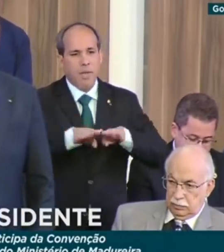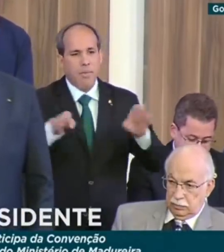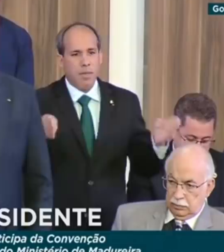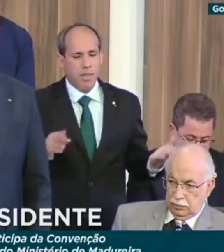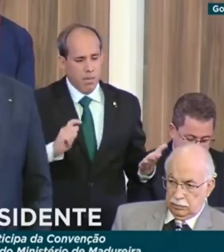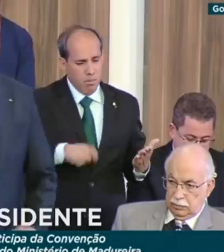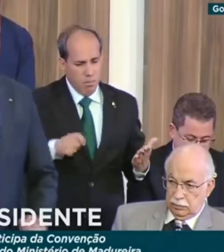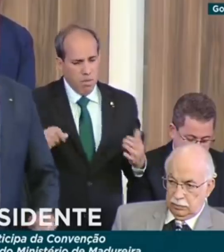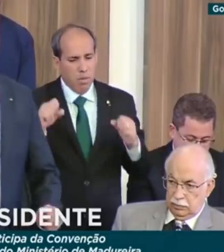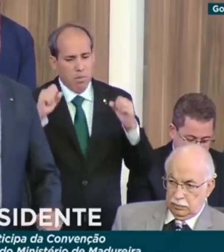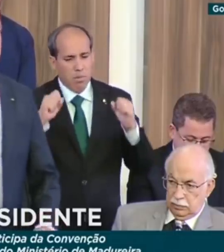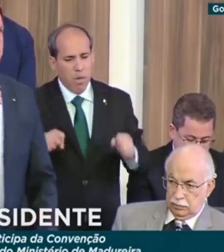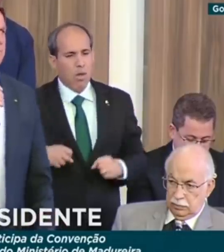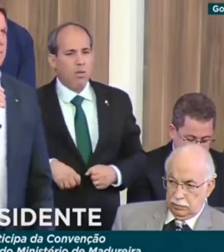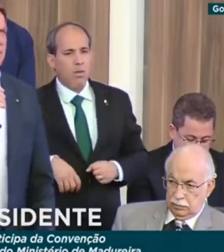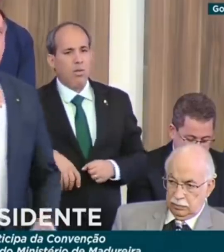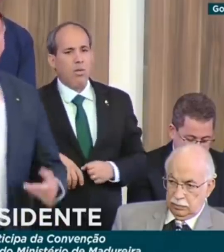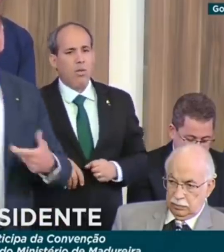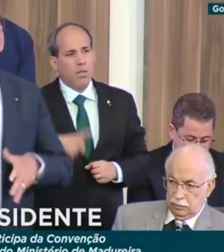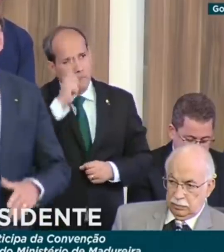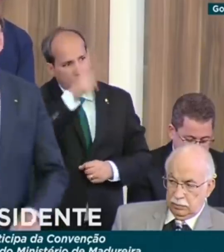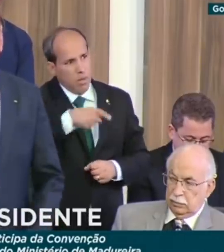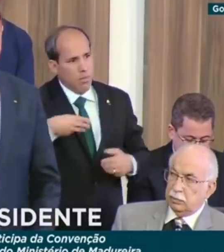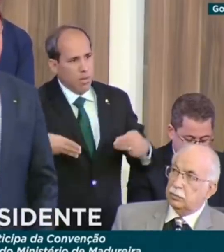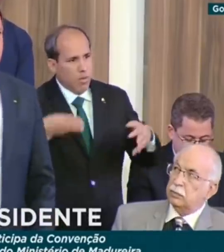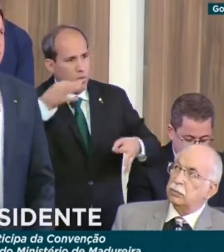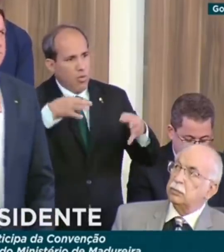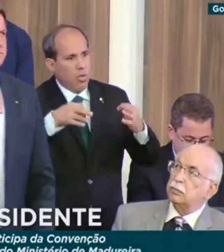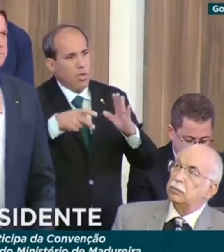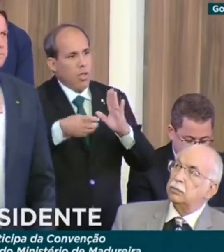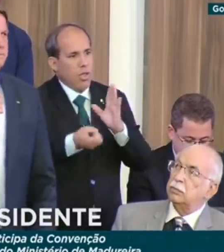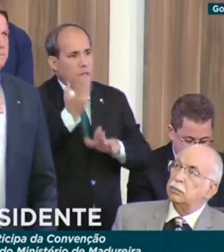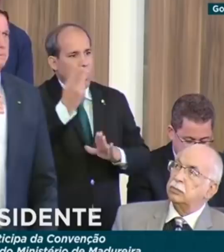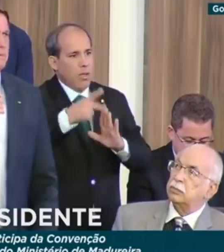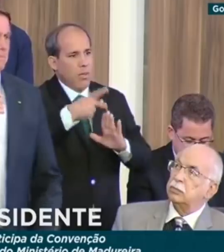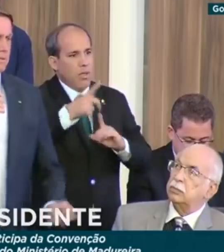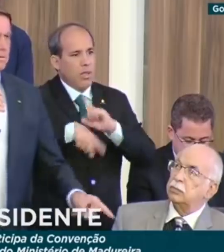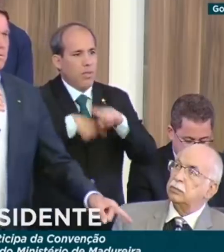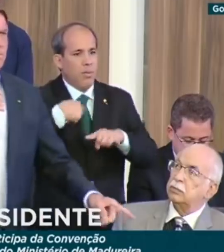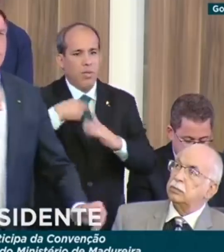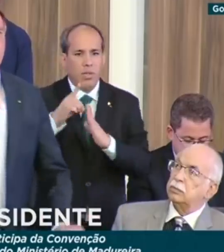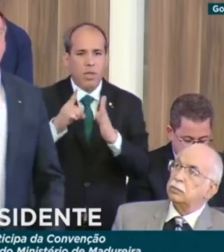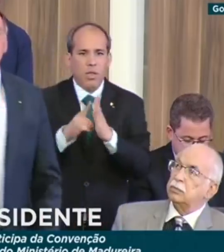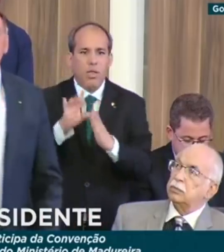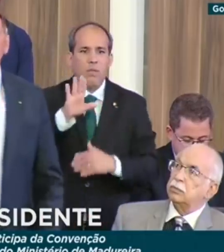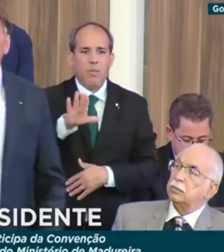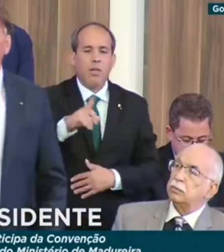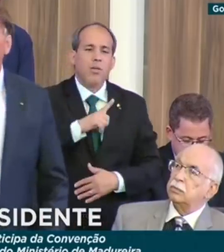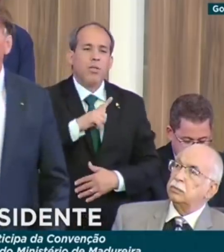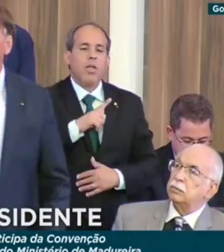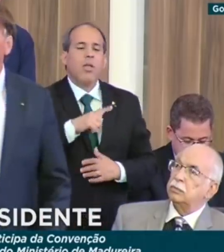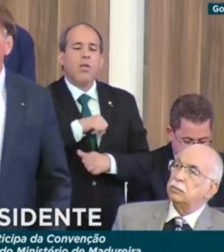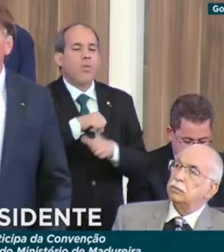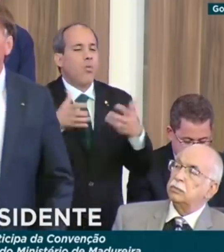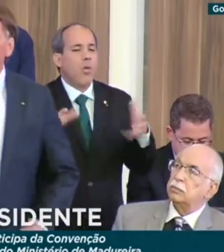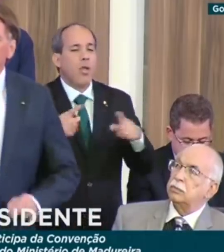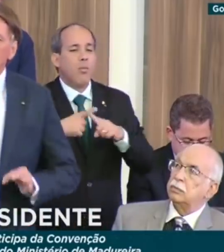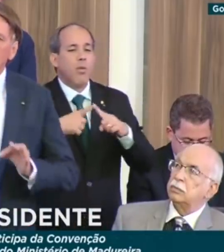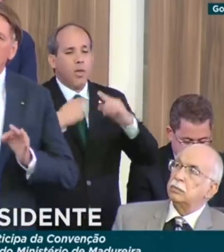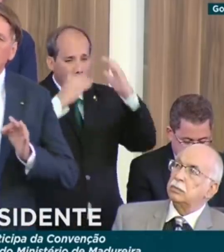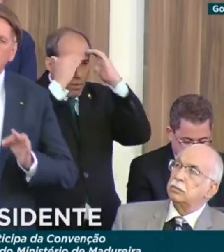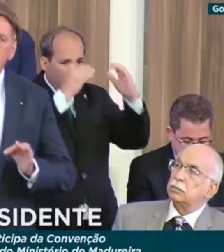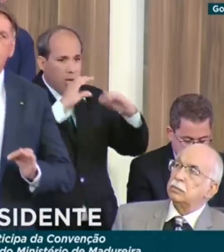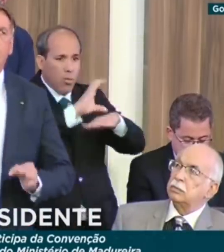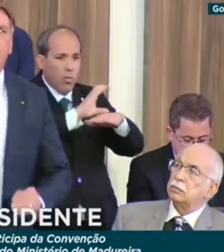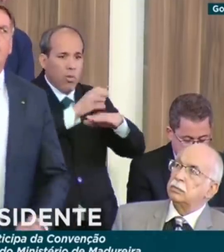determinando o Ministério da Justiça, se não a portaria. E logo depois um decreto meu. Mas eu estou cumprindo a Constituição de 88.